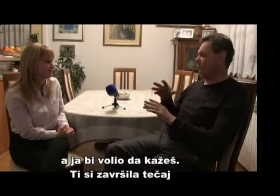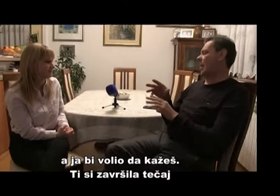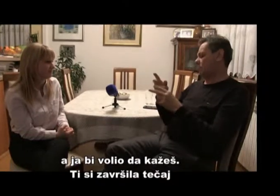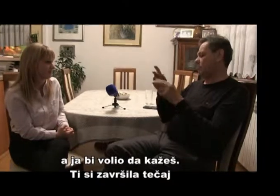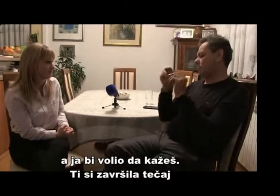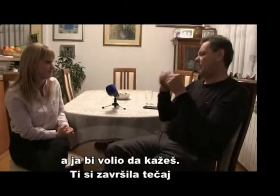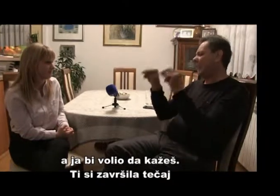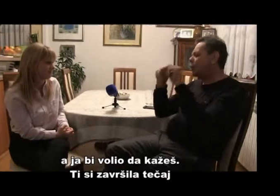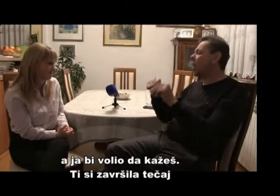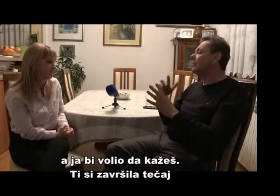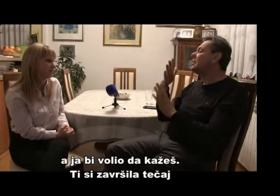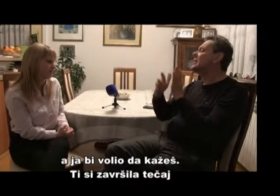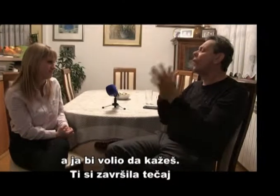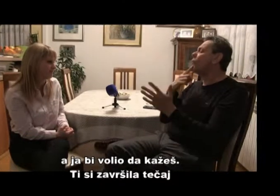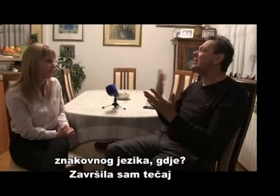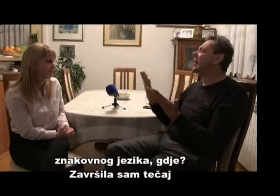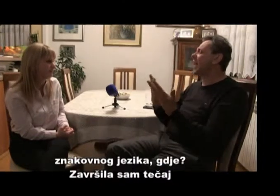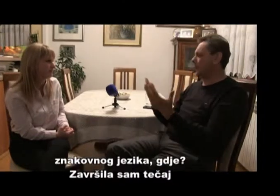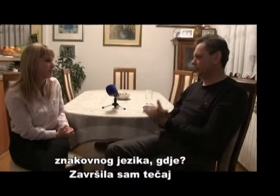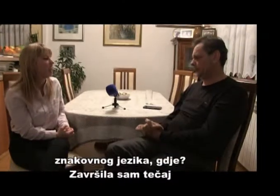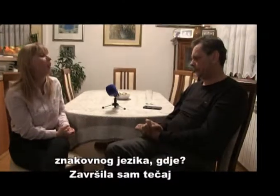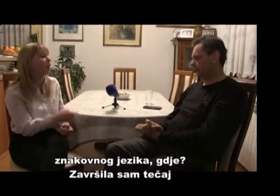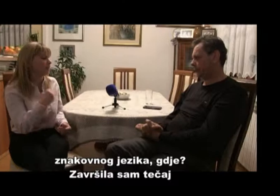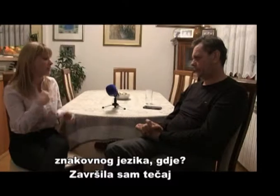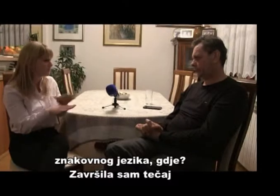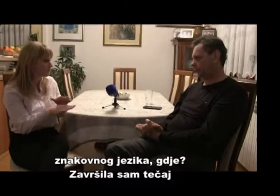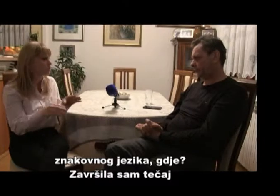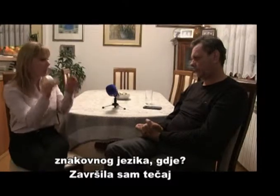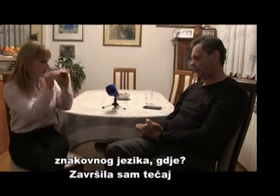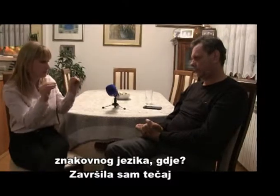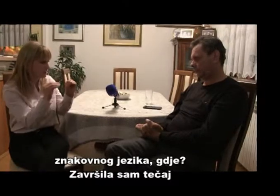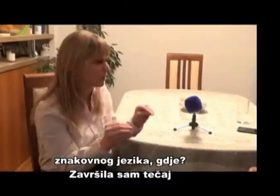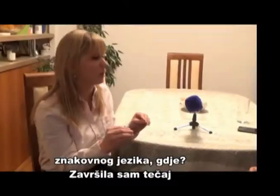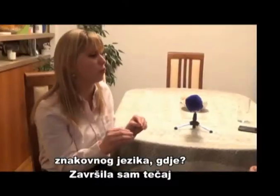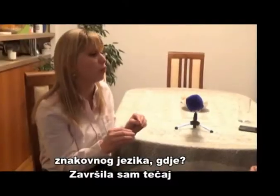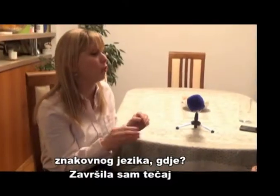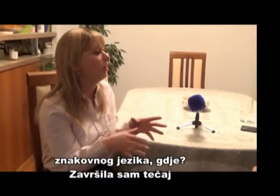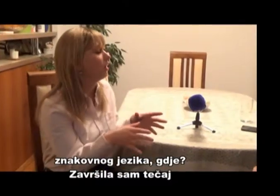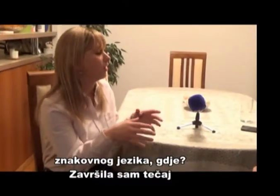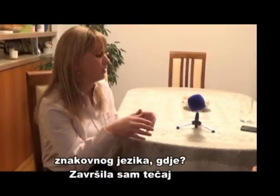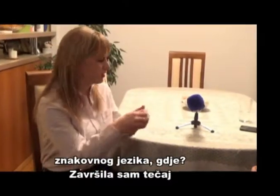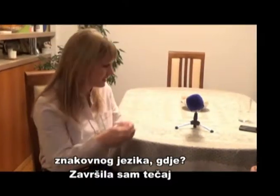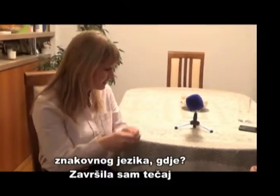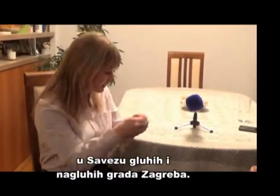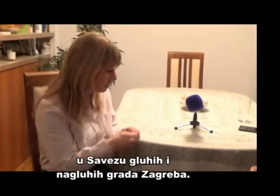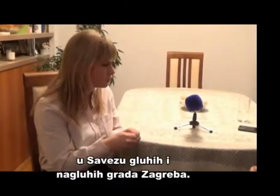završila tečaj znakovnog jezika gdje? Ja sam završila tečaj u